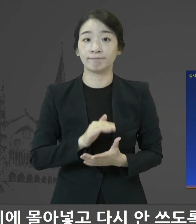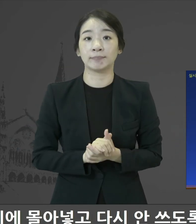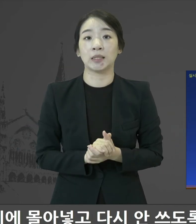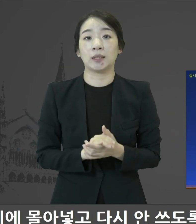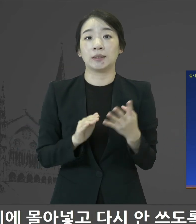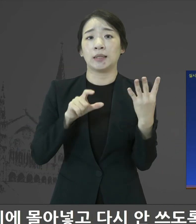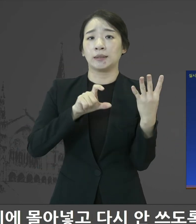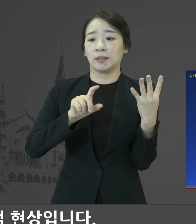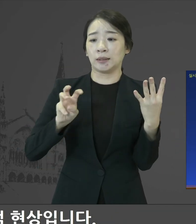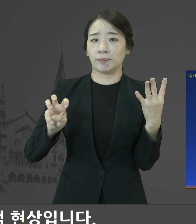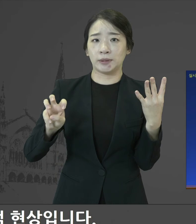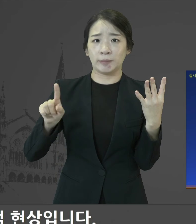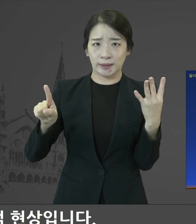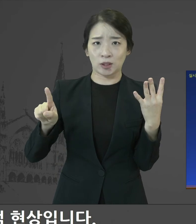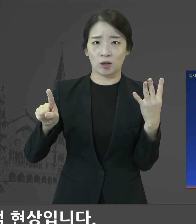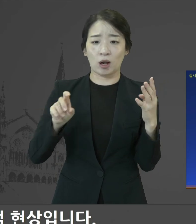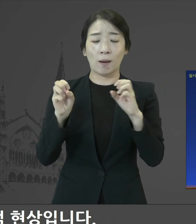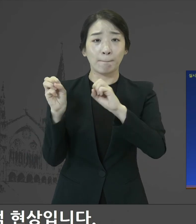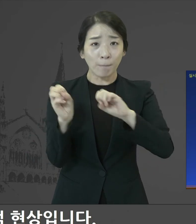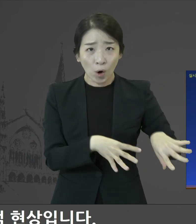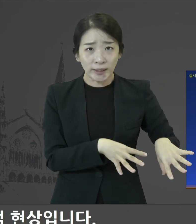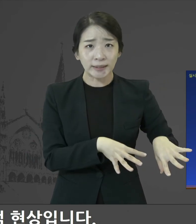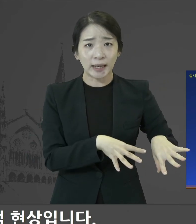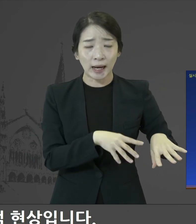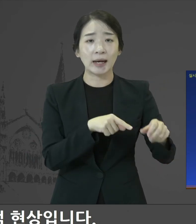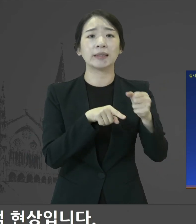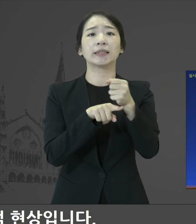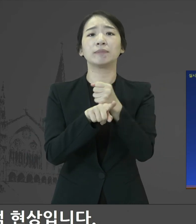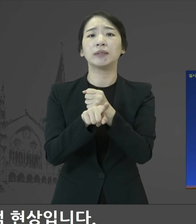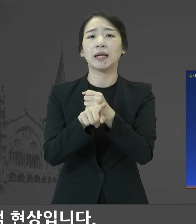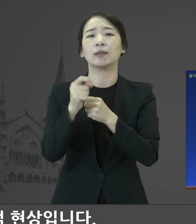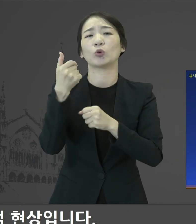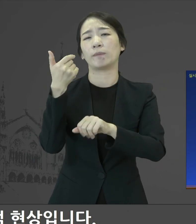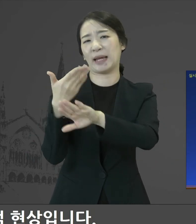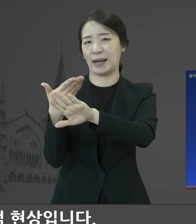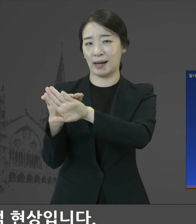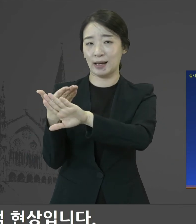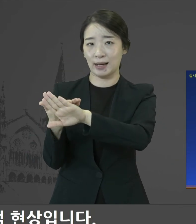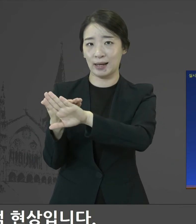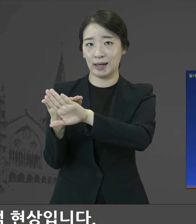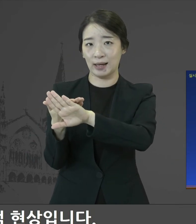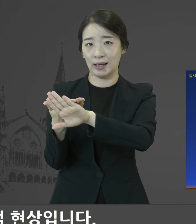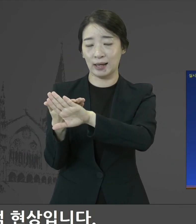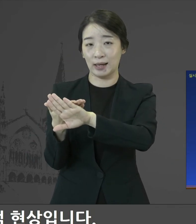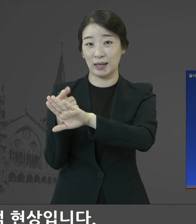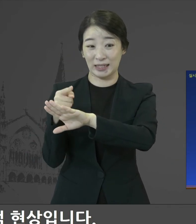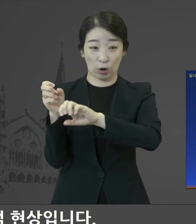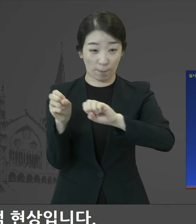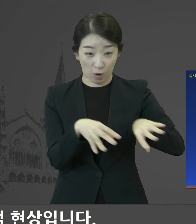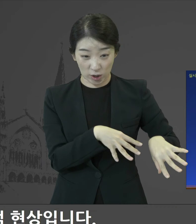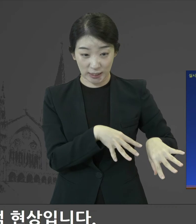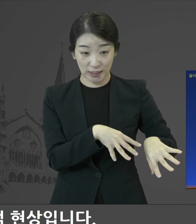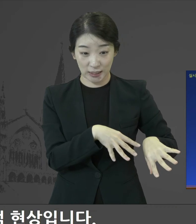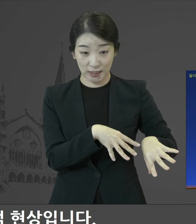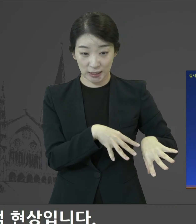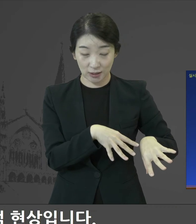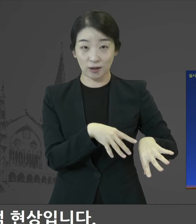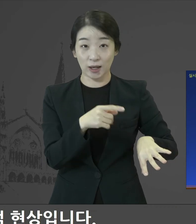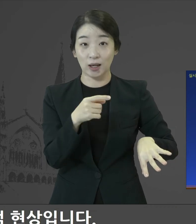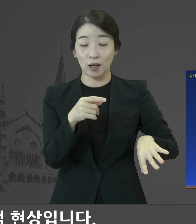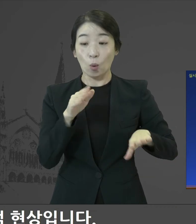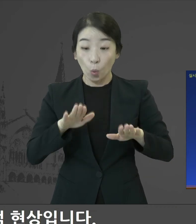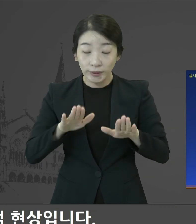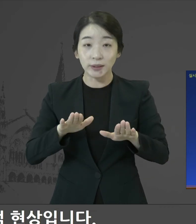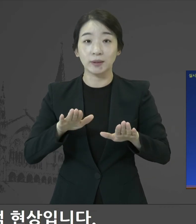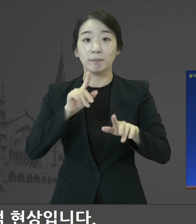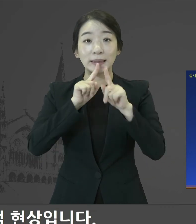31절에서는 이 버린다는 말이 조금 다르게 쓰이고 있습니다. 요 버리는 것을 우리가 오늘 배워야 됩니다. 이건